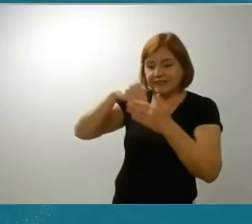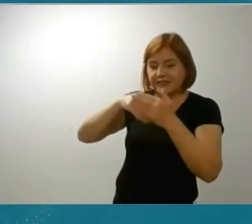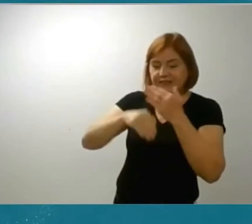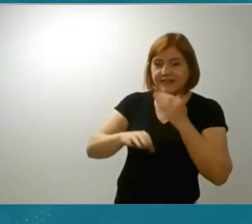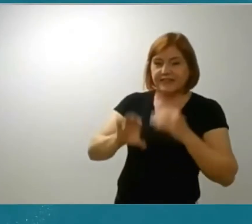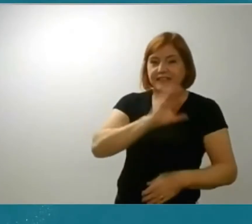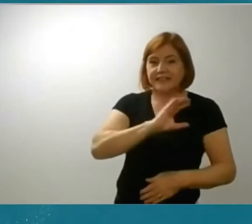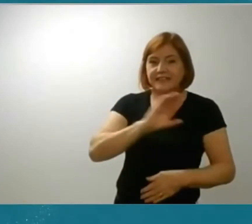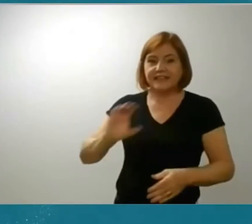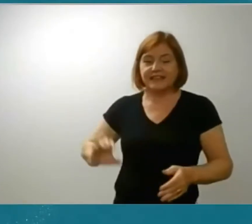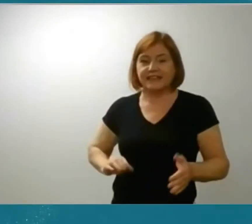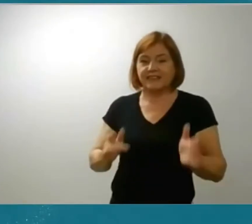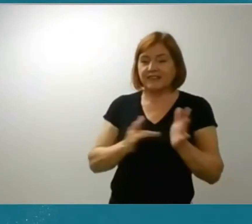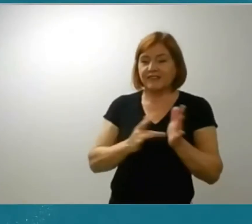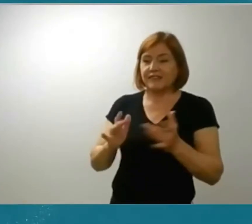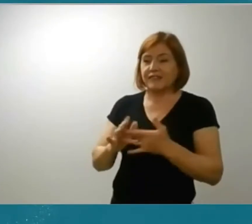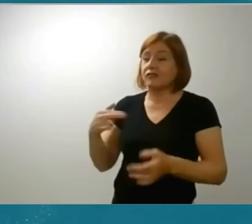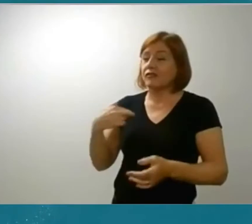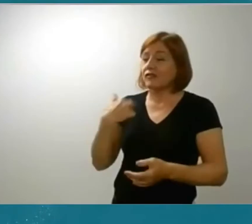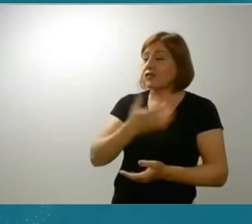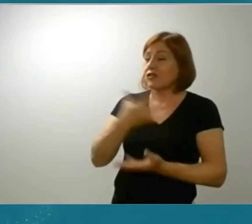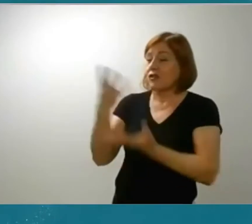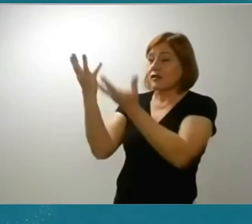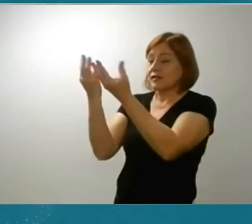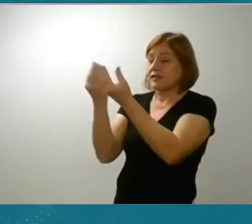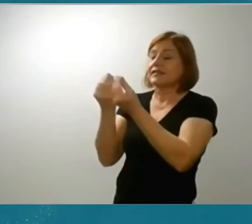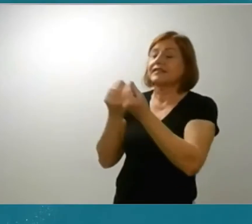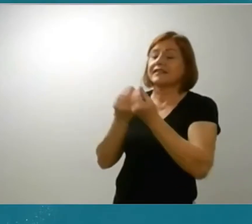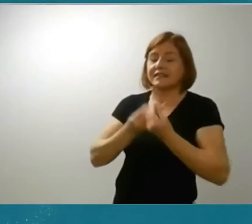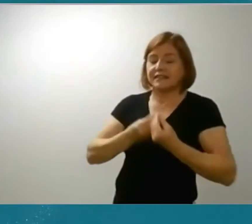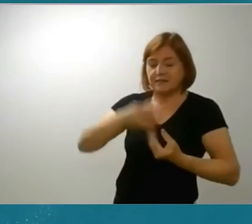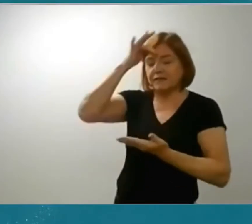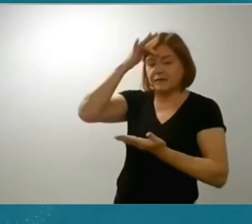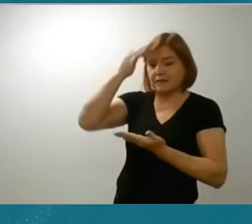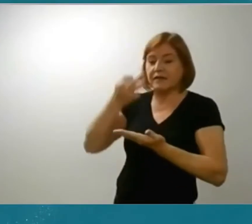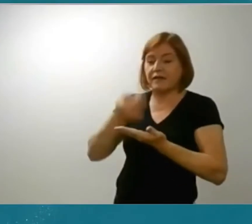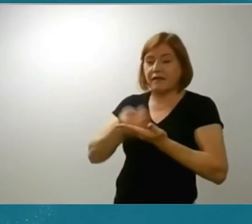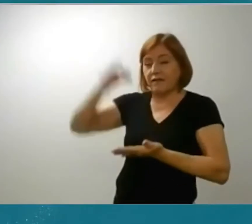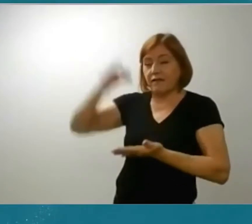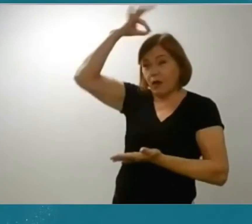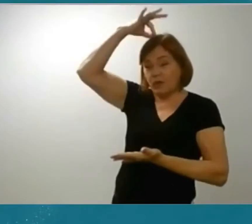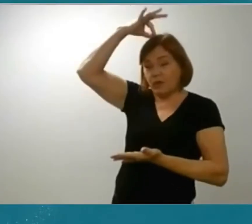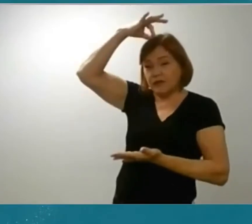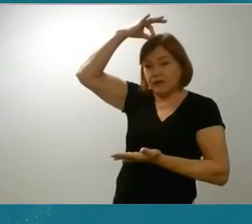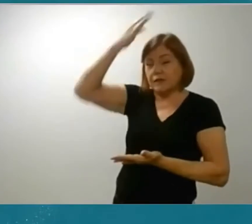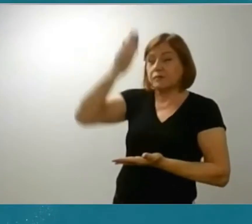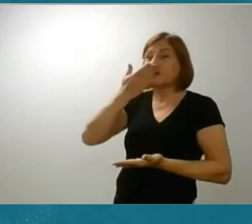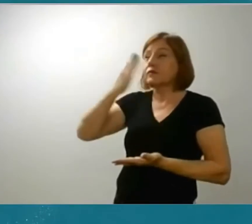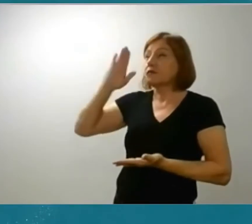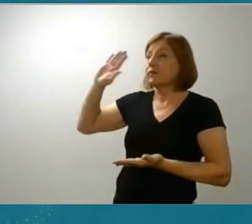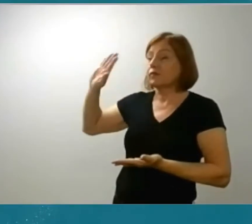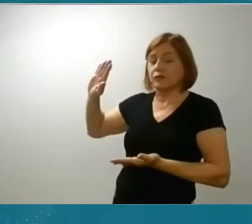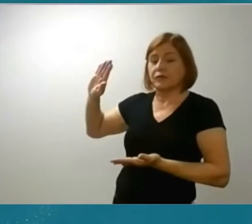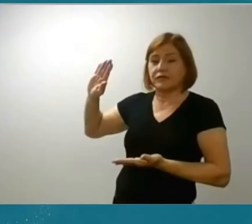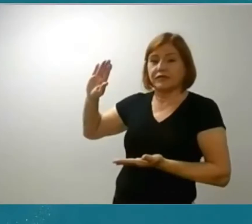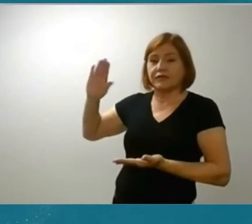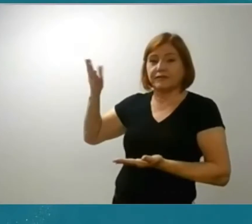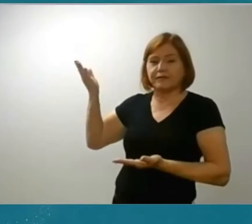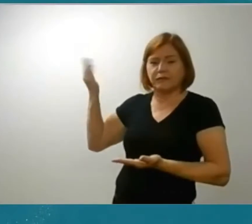capítulo 11, versículo 33 em diante. Ó profundidade da riqueza, tanto